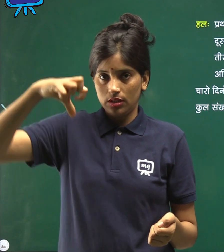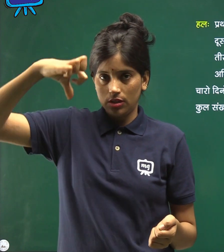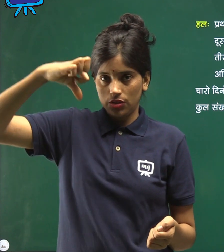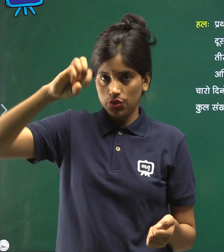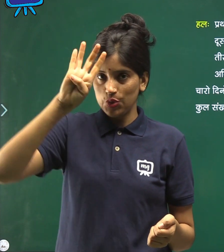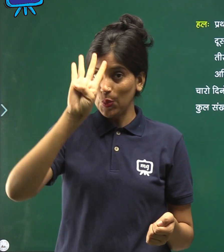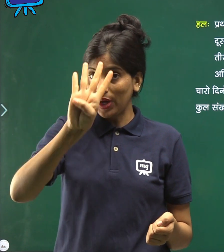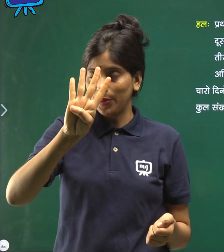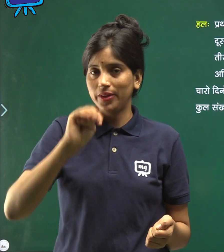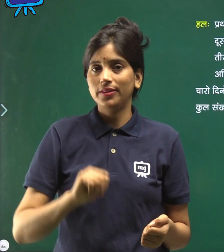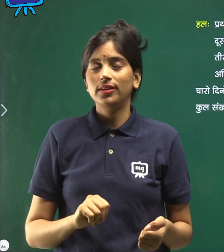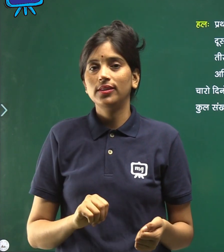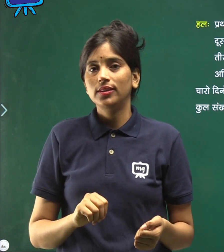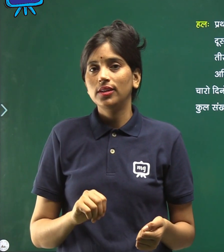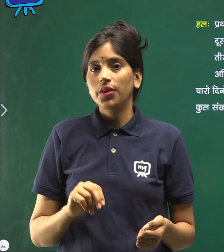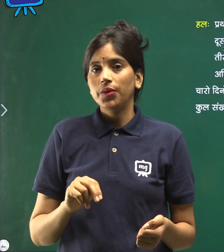1,094।